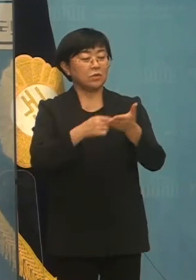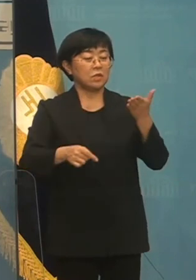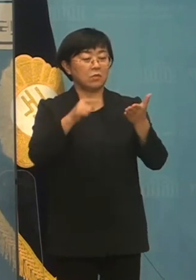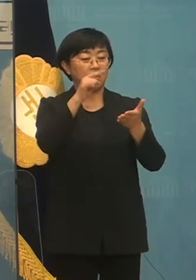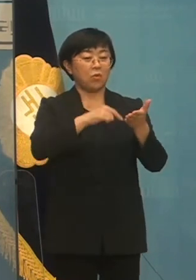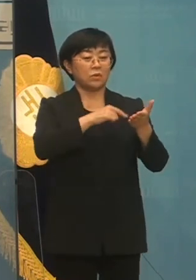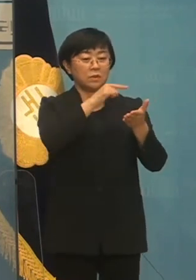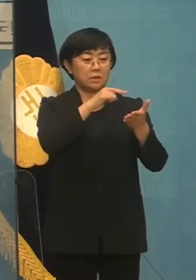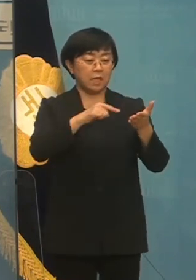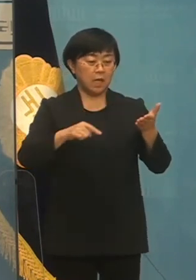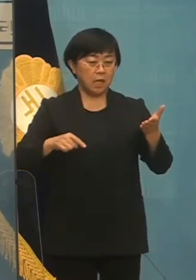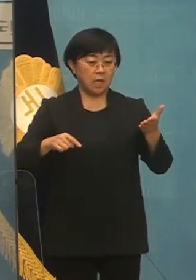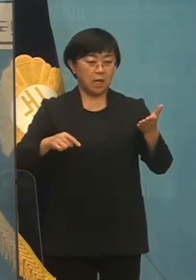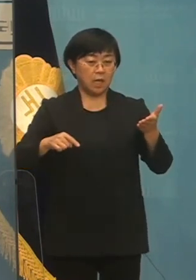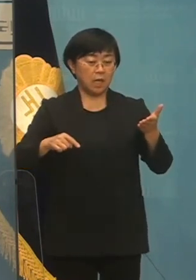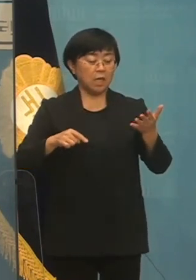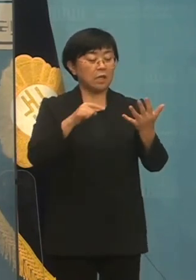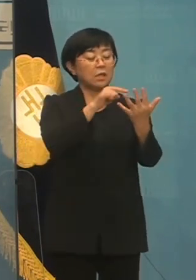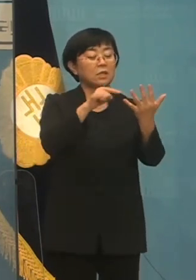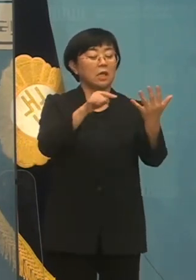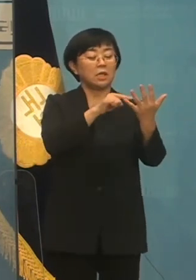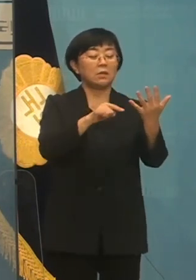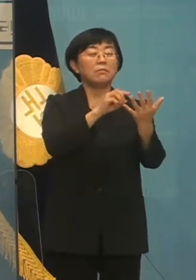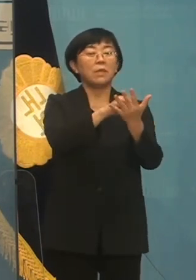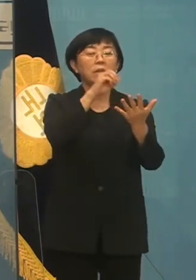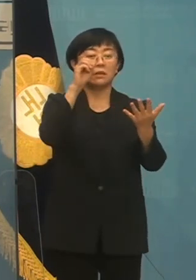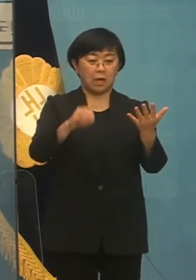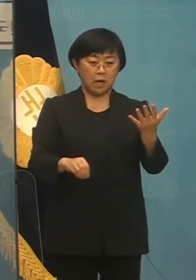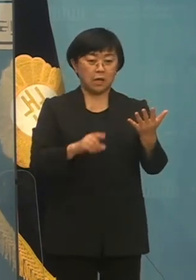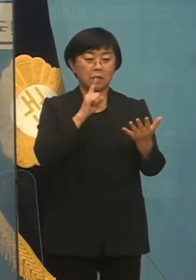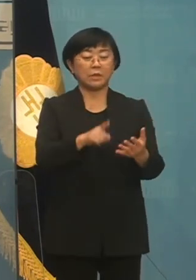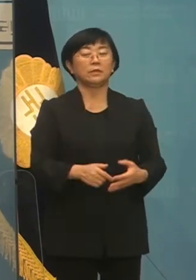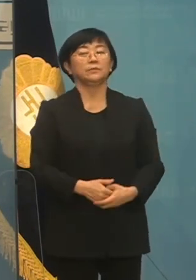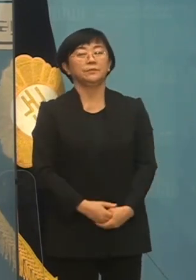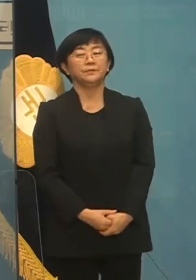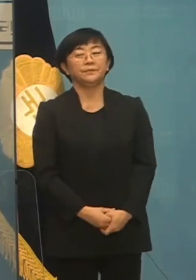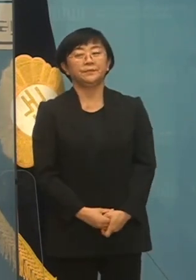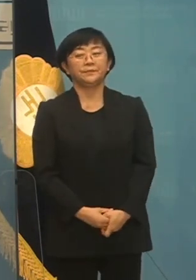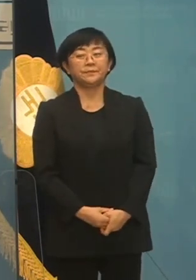손실배상 대상이 아니다. 이렇게 해왔습니다.